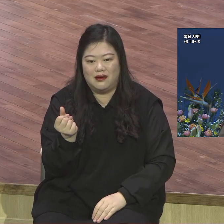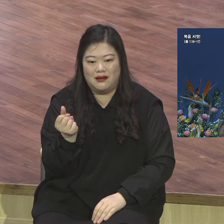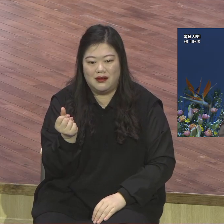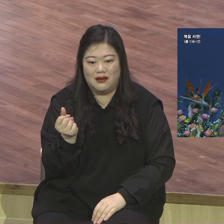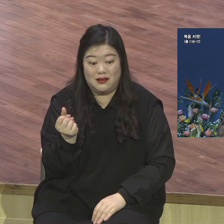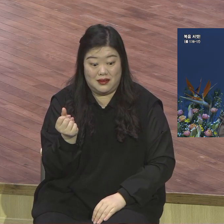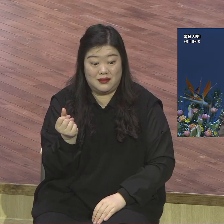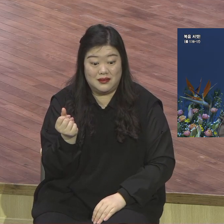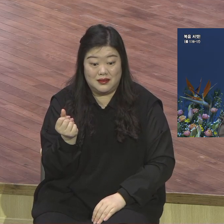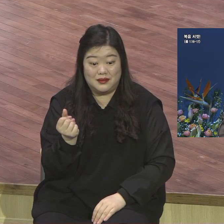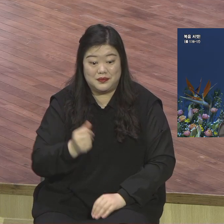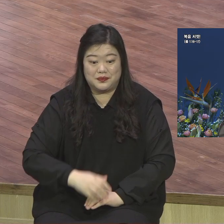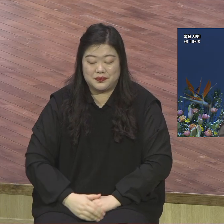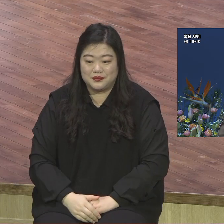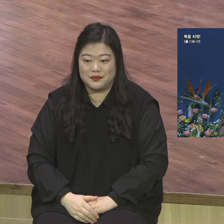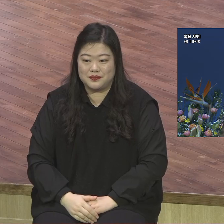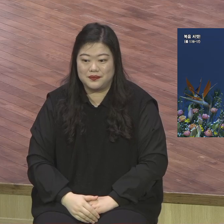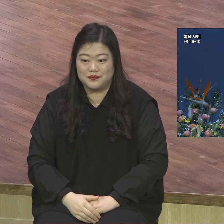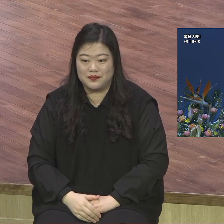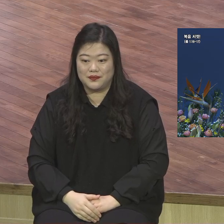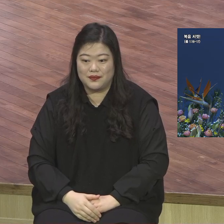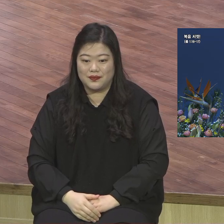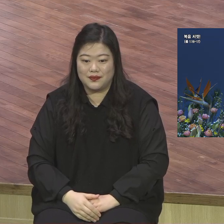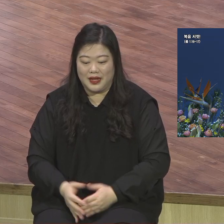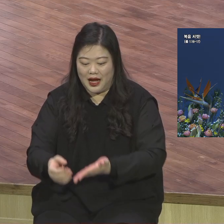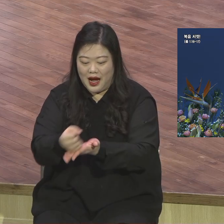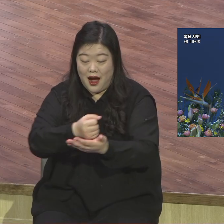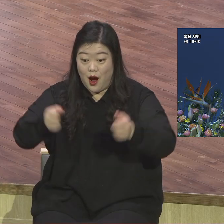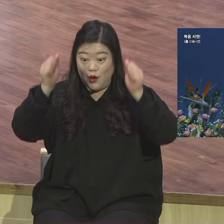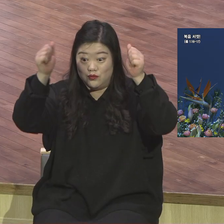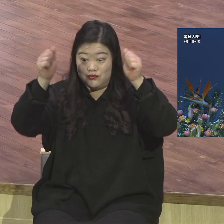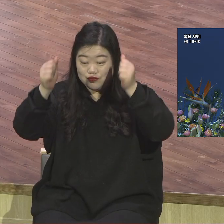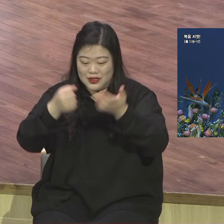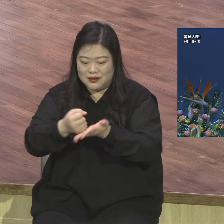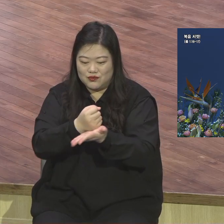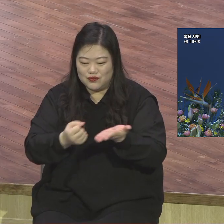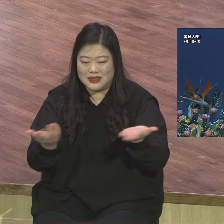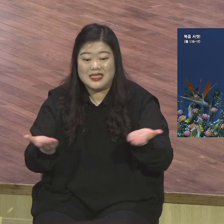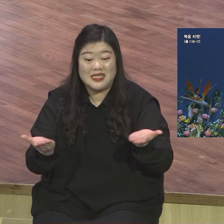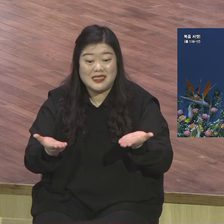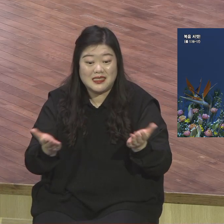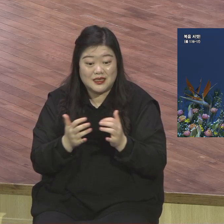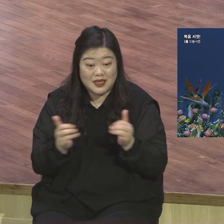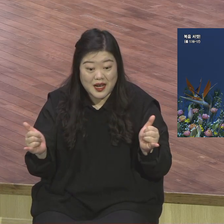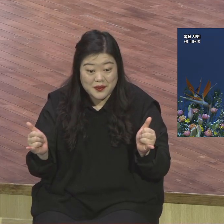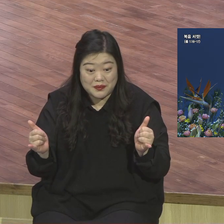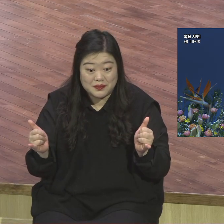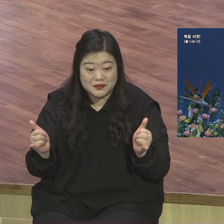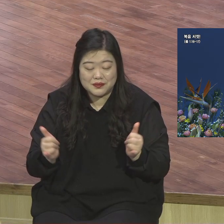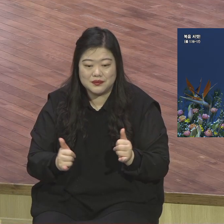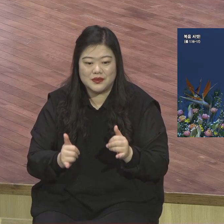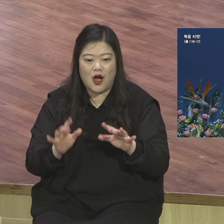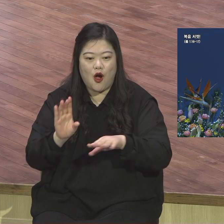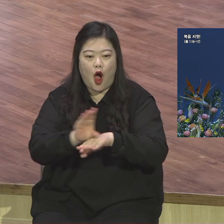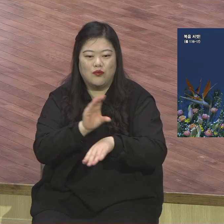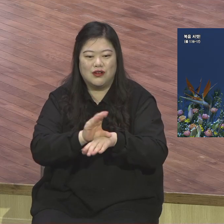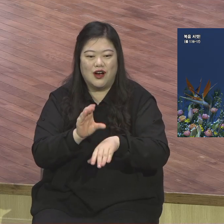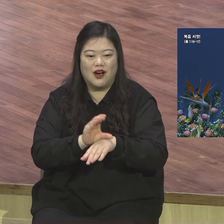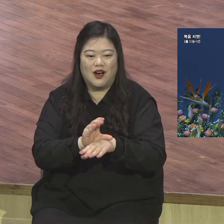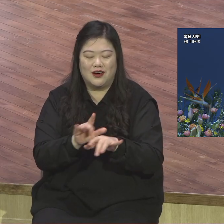수백 명에 이르는 점쟁이들이 온라인 플랫폼을 갖춰놓고 다양하게 그렇게 손님들을 받습니다.